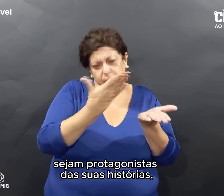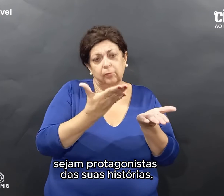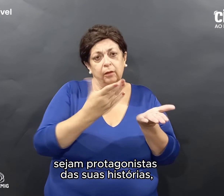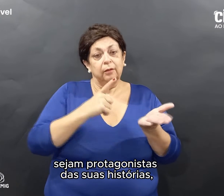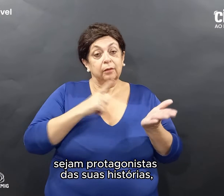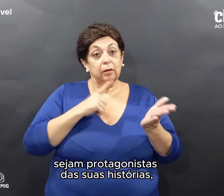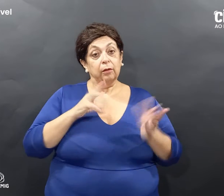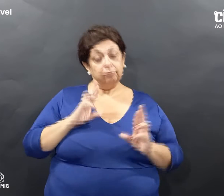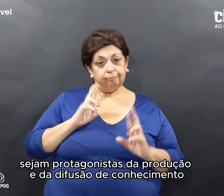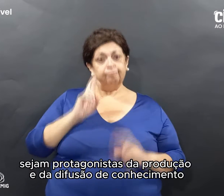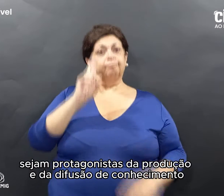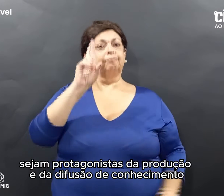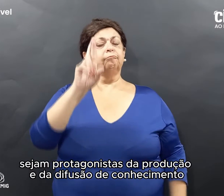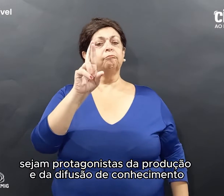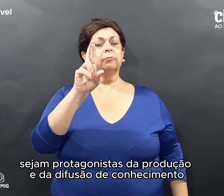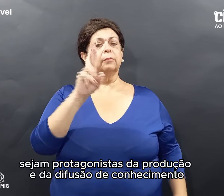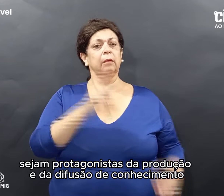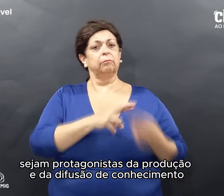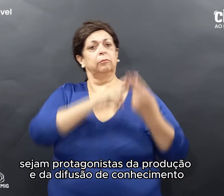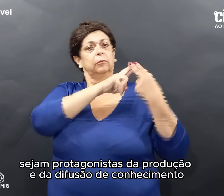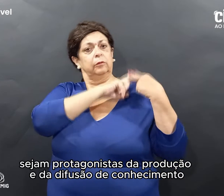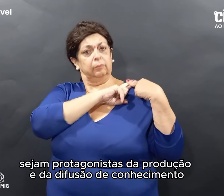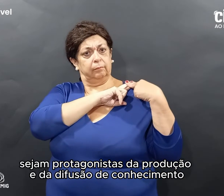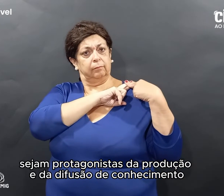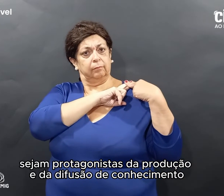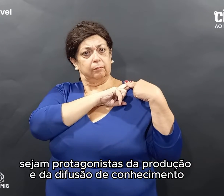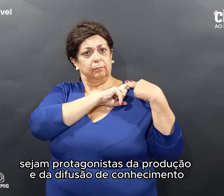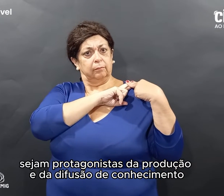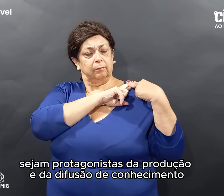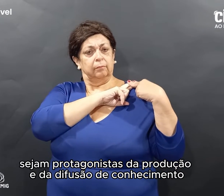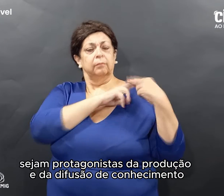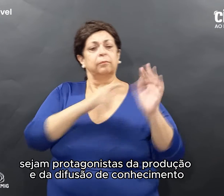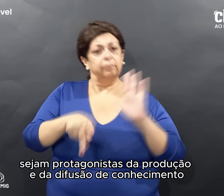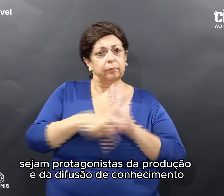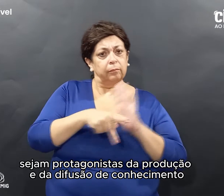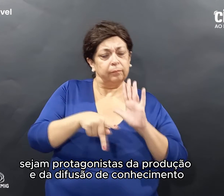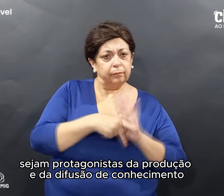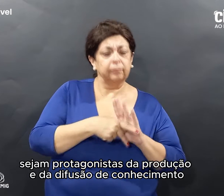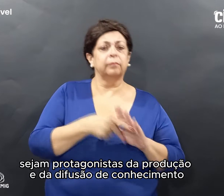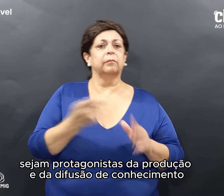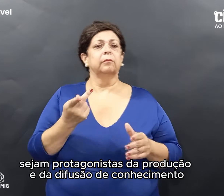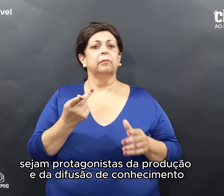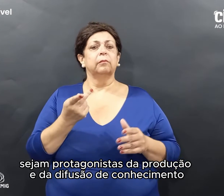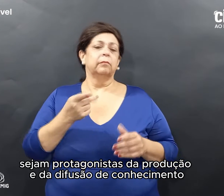suas histórias, sejam protagonistas da